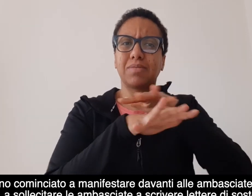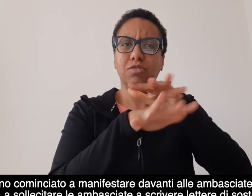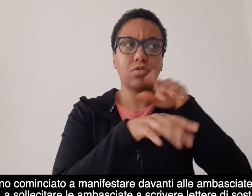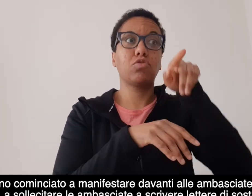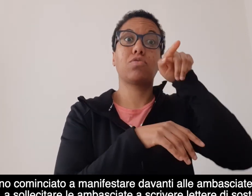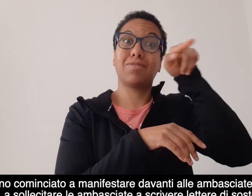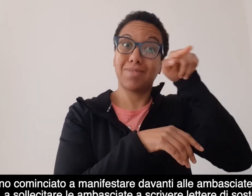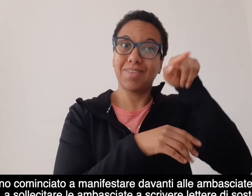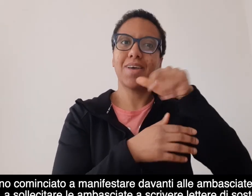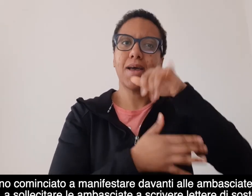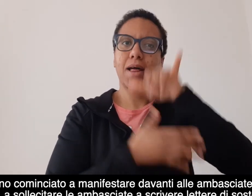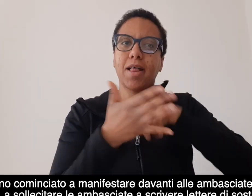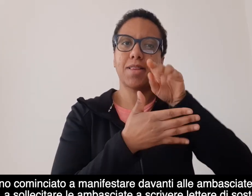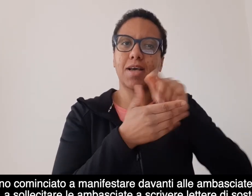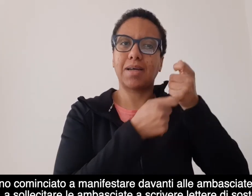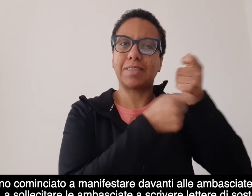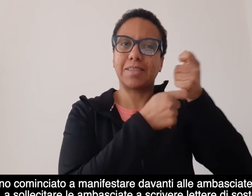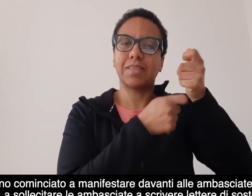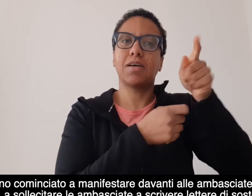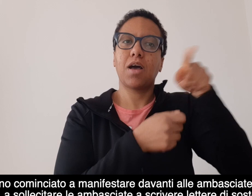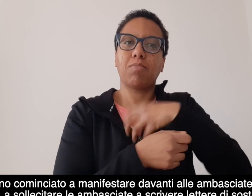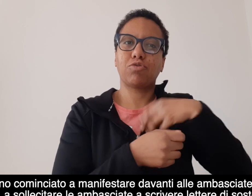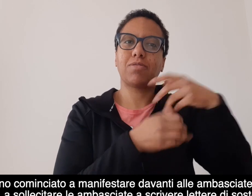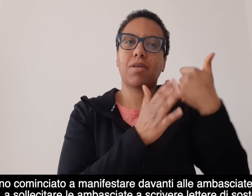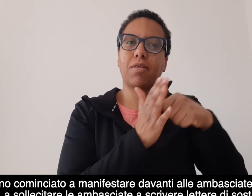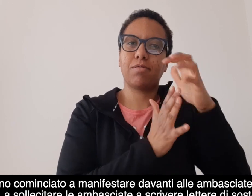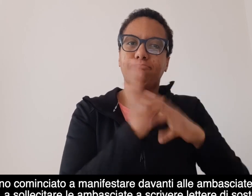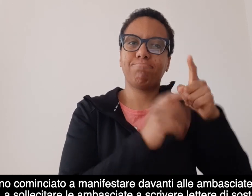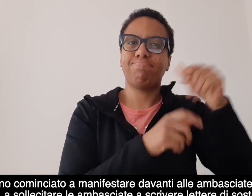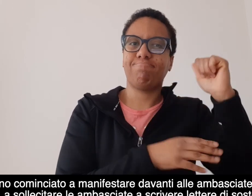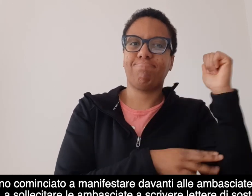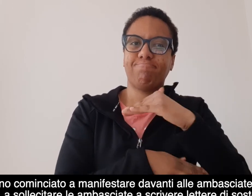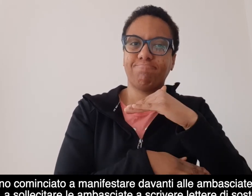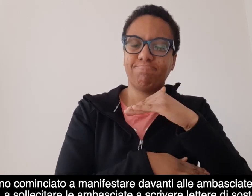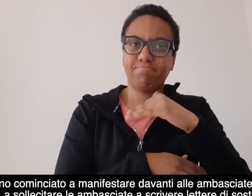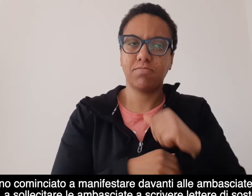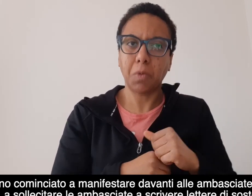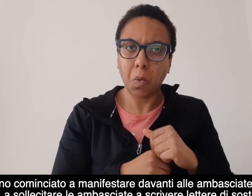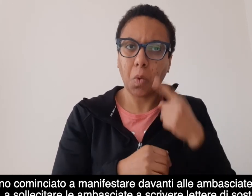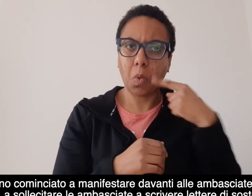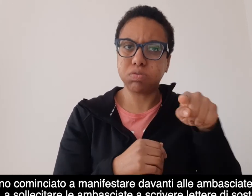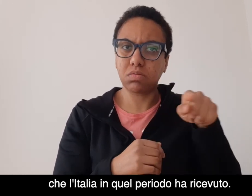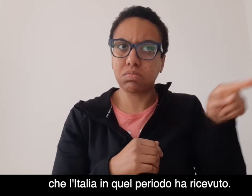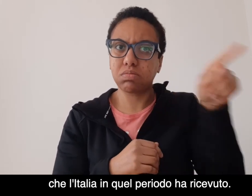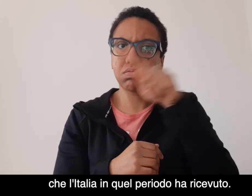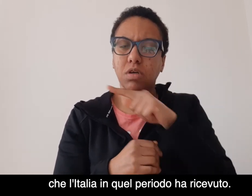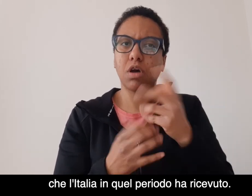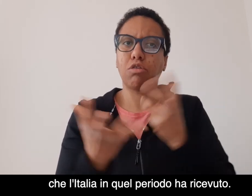italiane ea sollecitare le ambasciate a scrivere delle lettere di sostegno che poi l'italia in quel periodo e